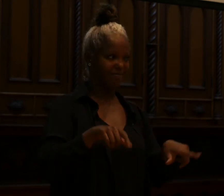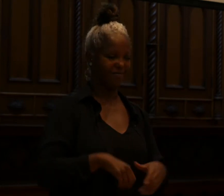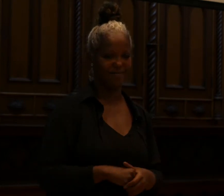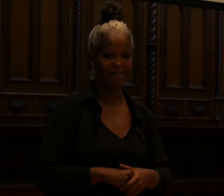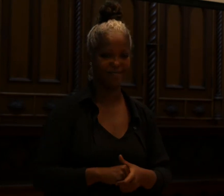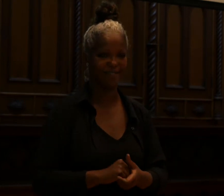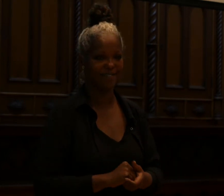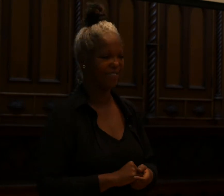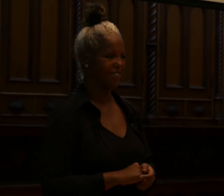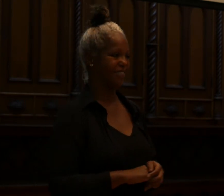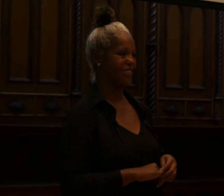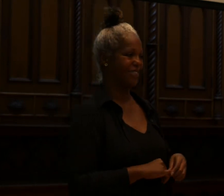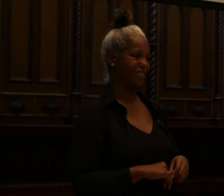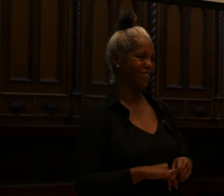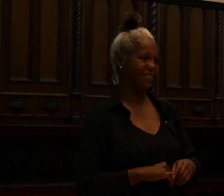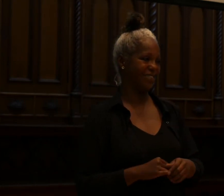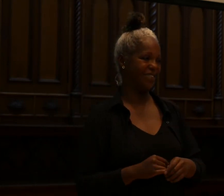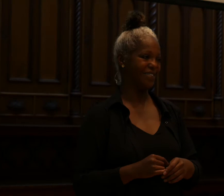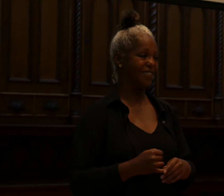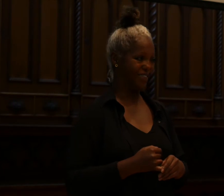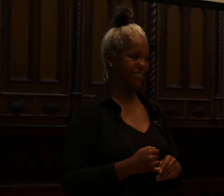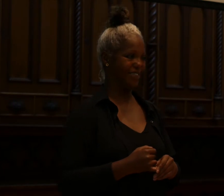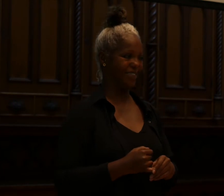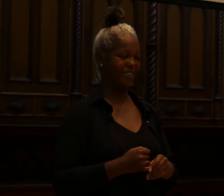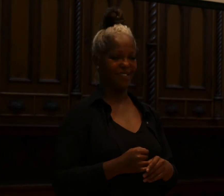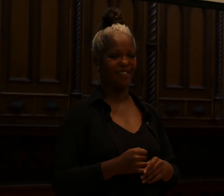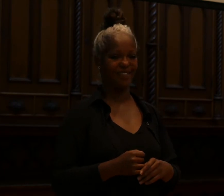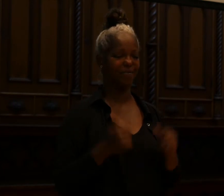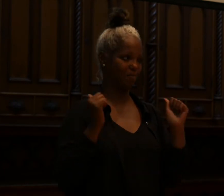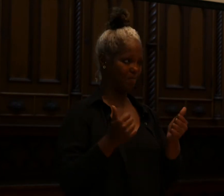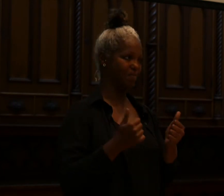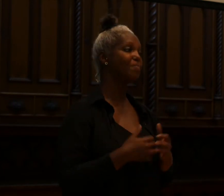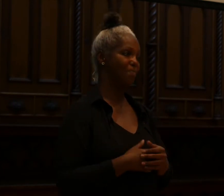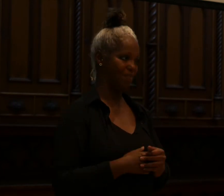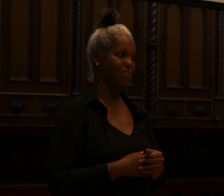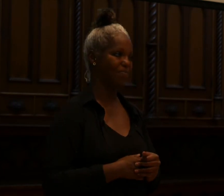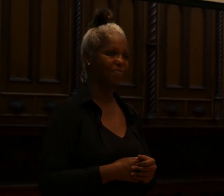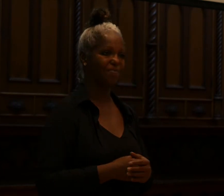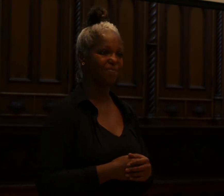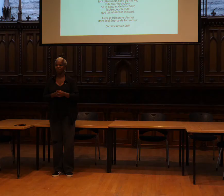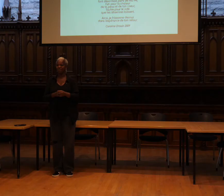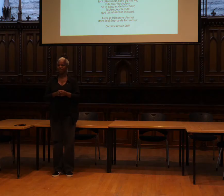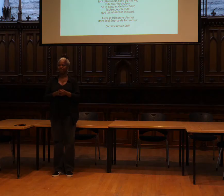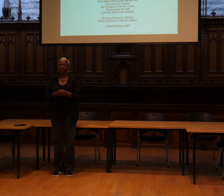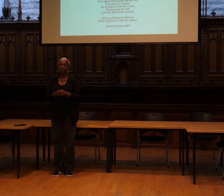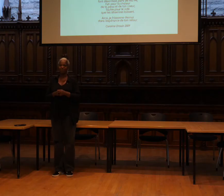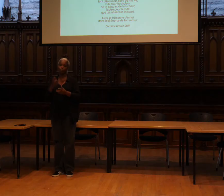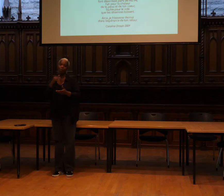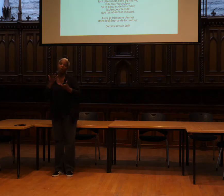dans le vocabulaire, donc sourd et muet, et également le langage, car c'est une langue. Voilà.